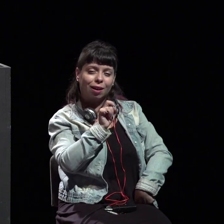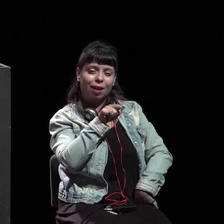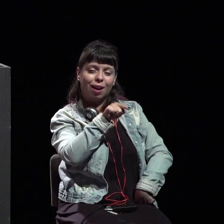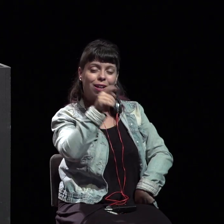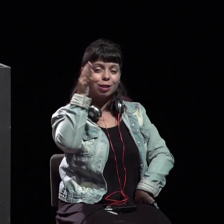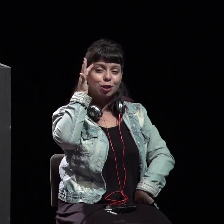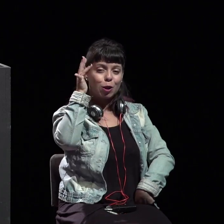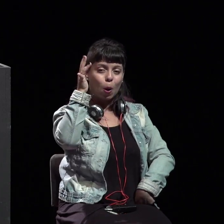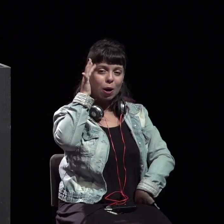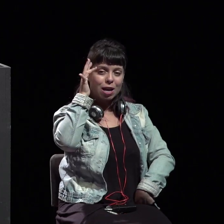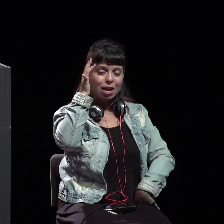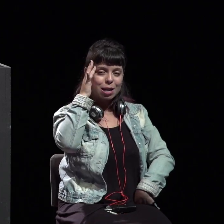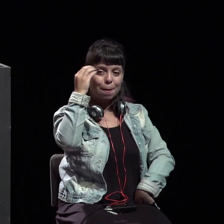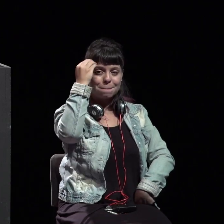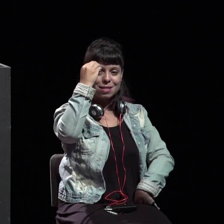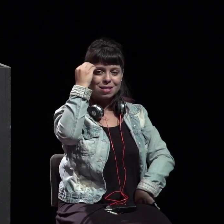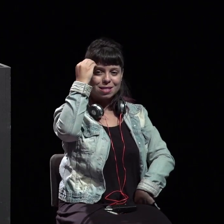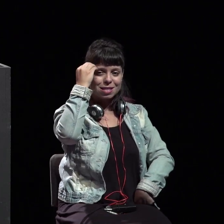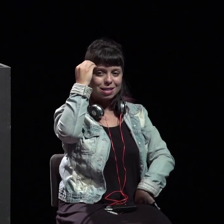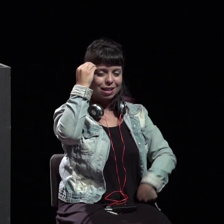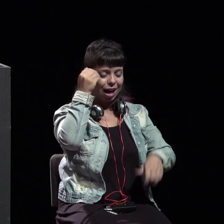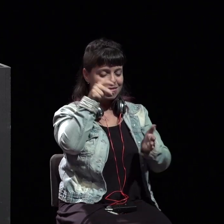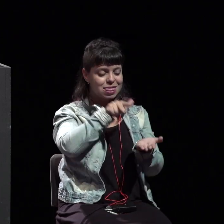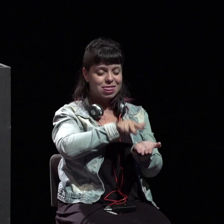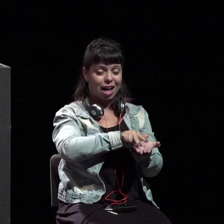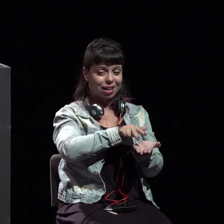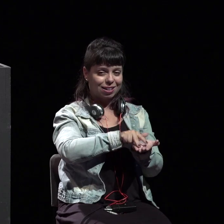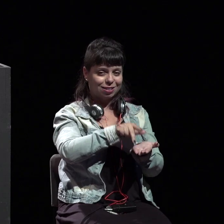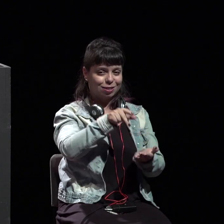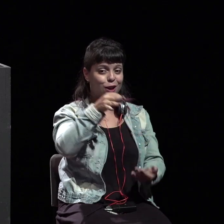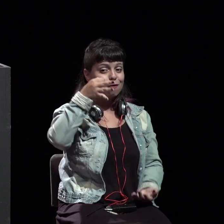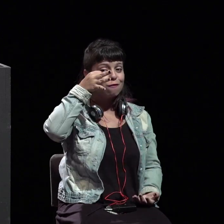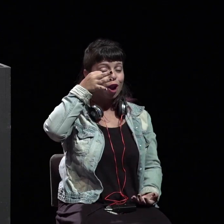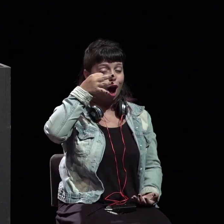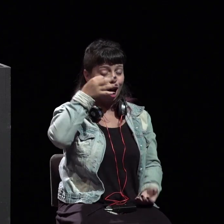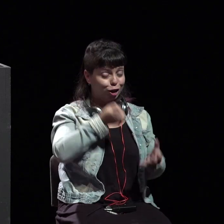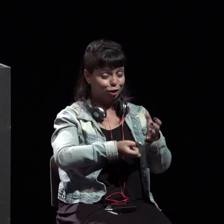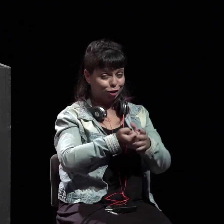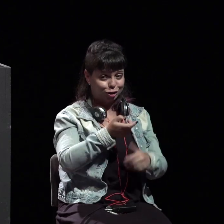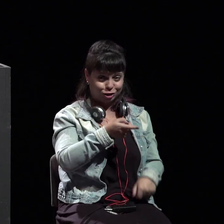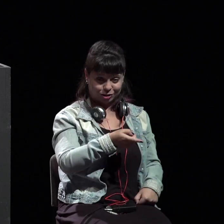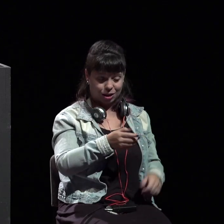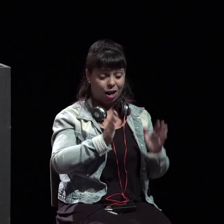psicanálise fundada por Freud. O século XX é